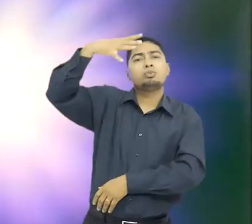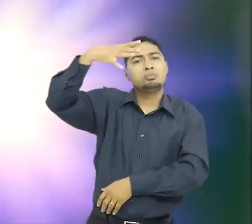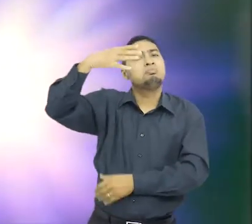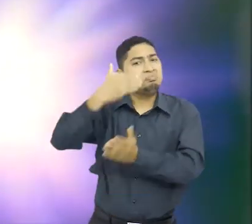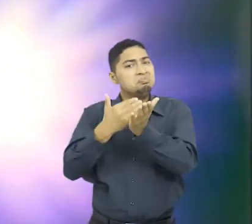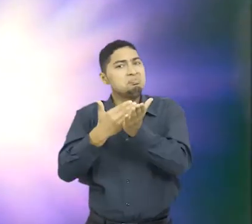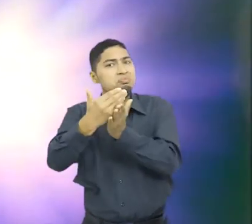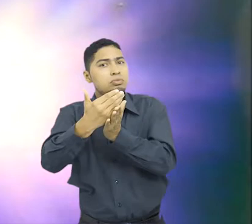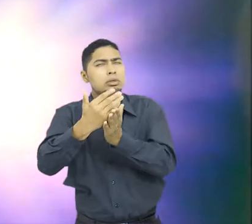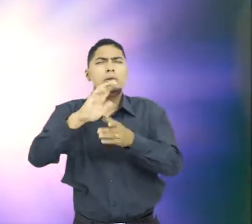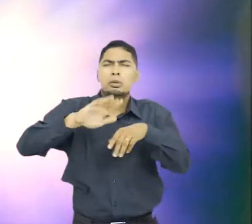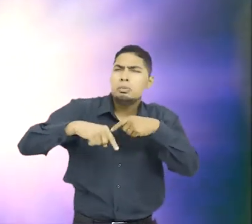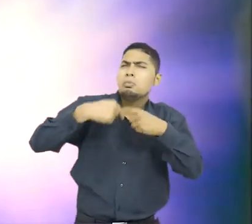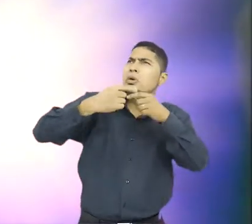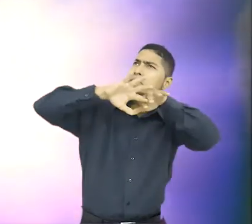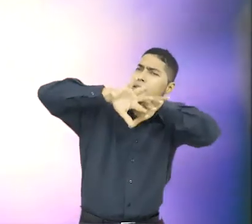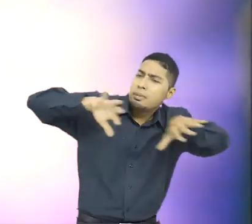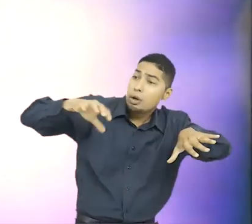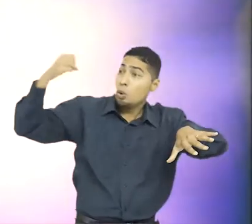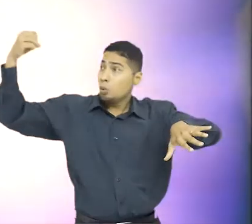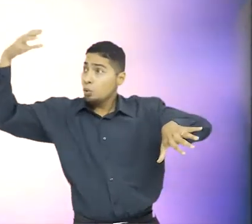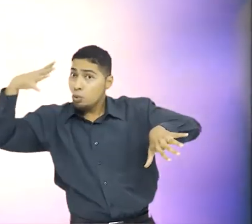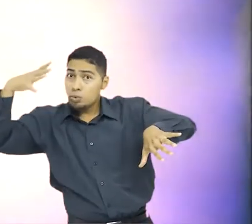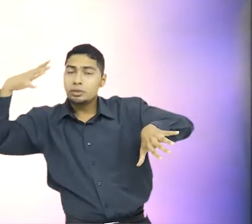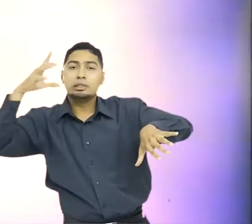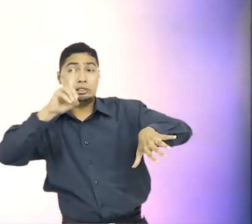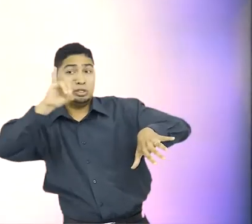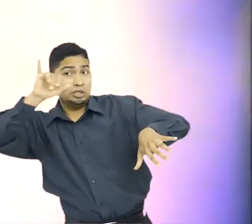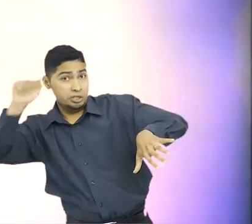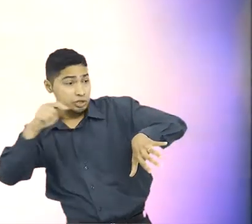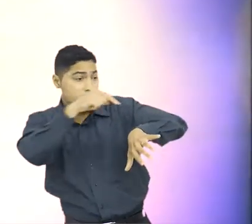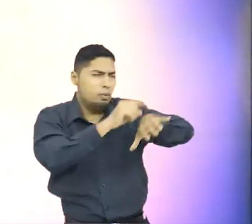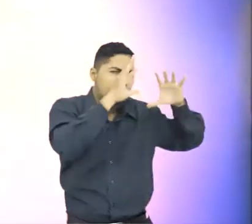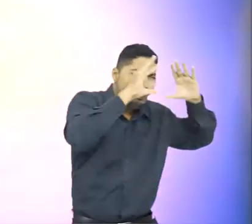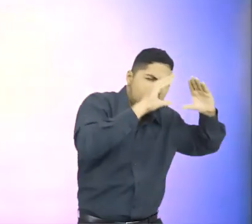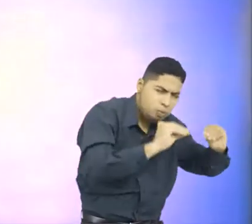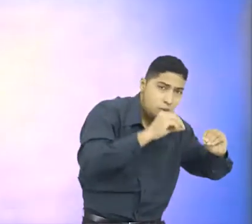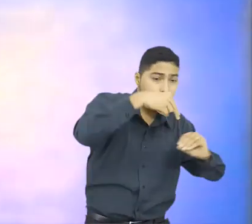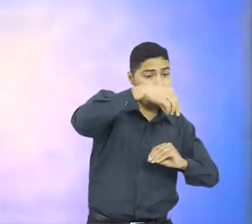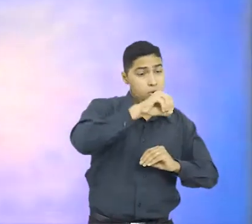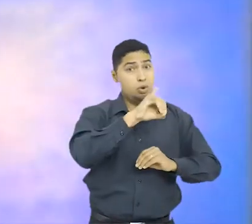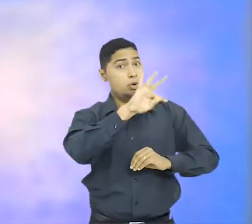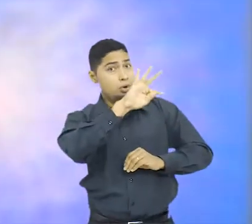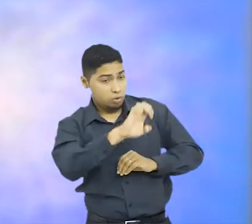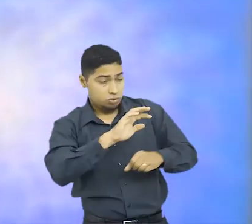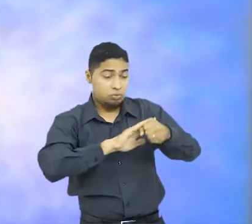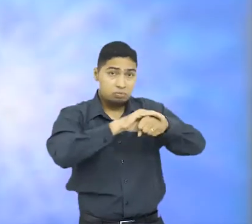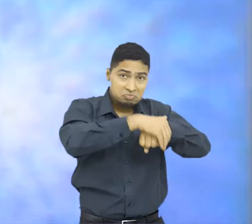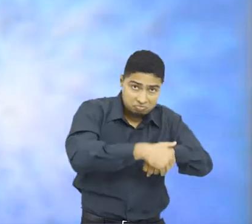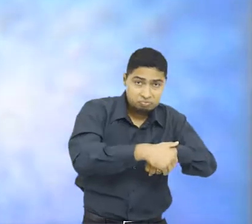luz. Ele separou a luz da escuridão e chamou a luz de dia e a escuridão de noite. E foi a